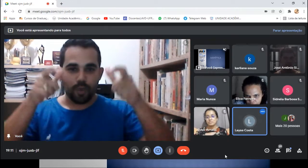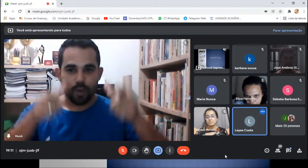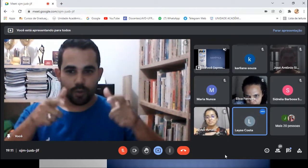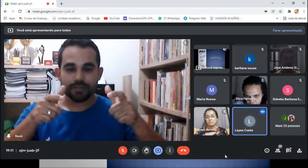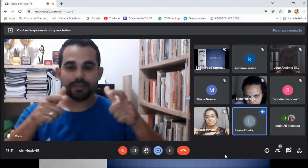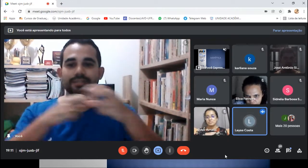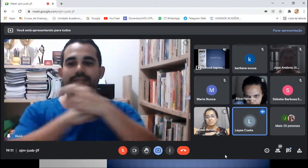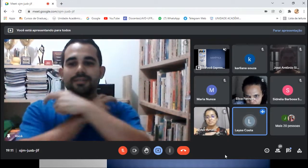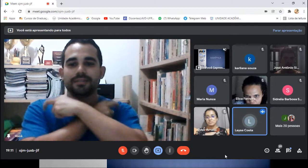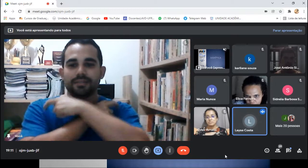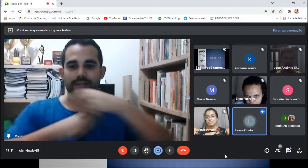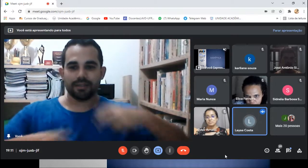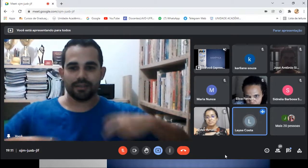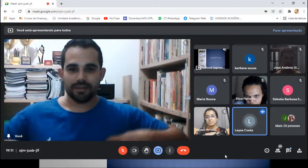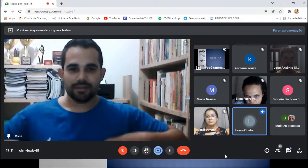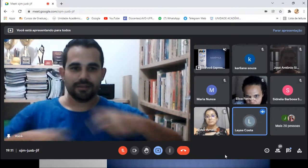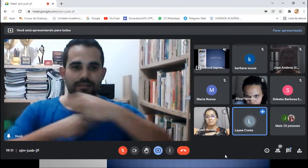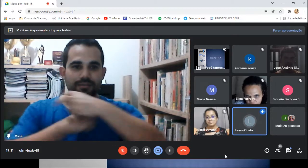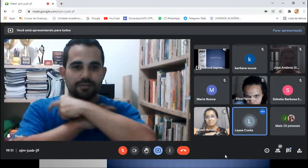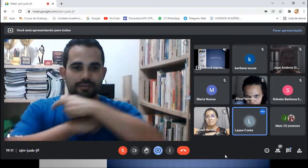Eu moro aqui